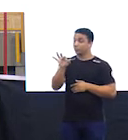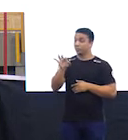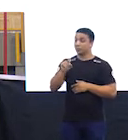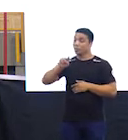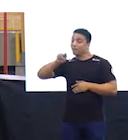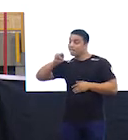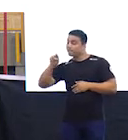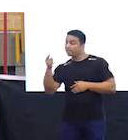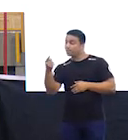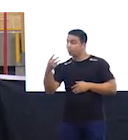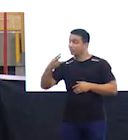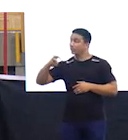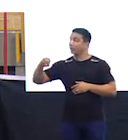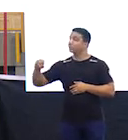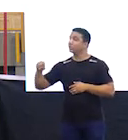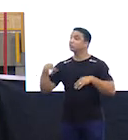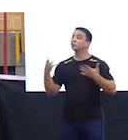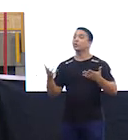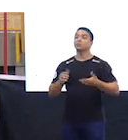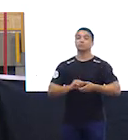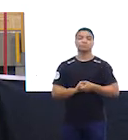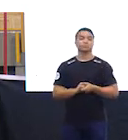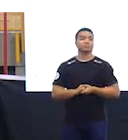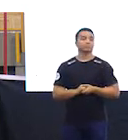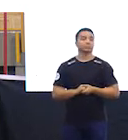de 1.300?